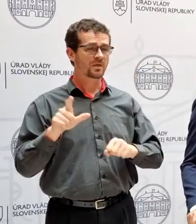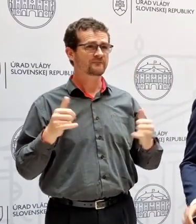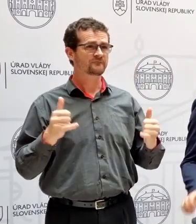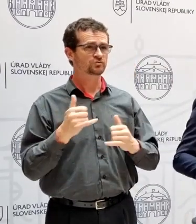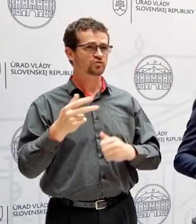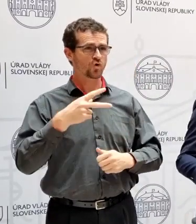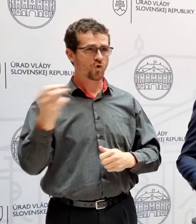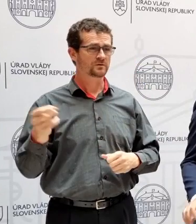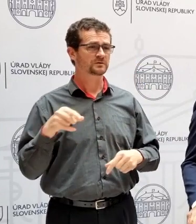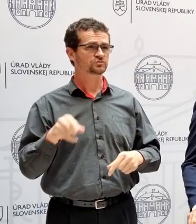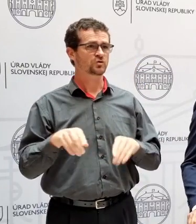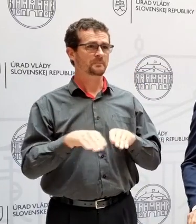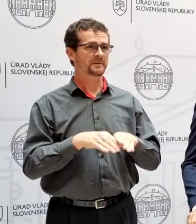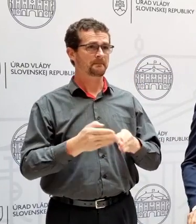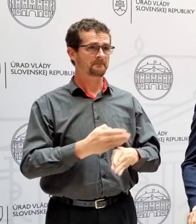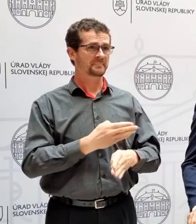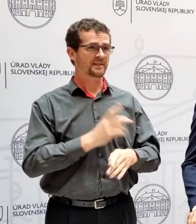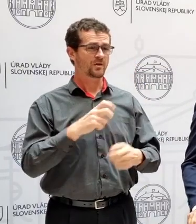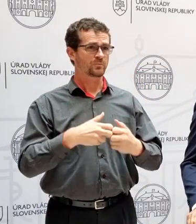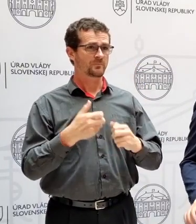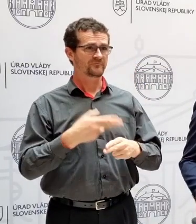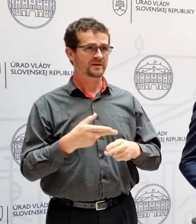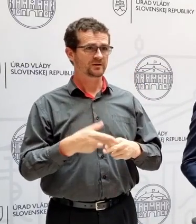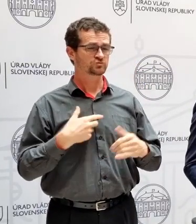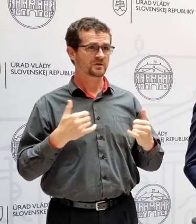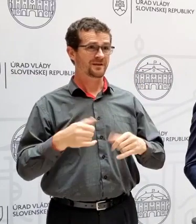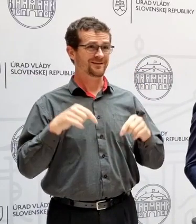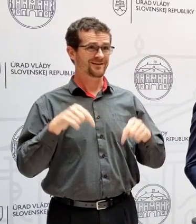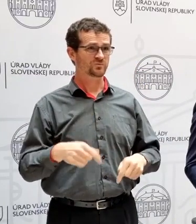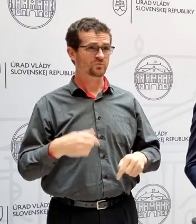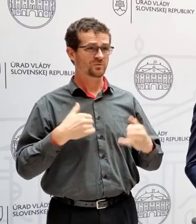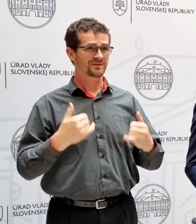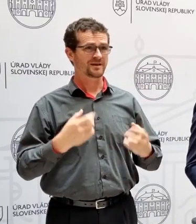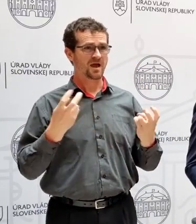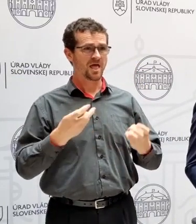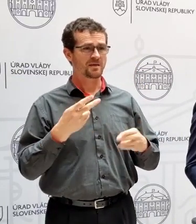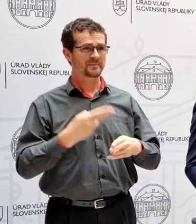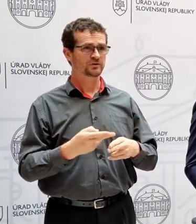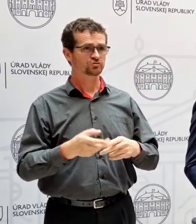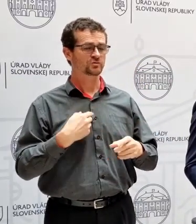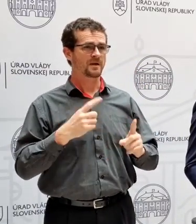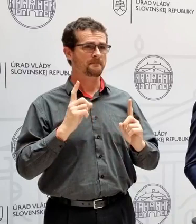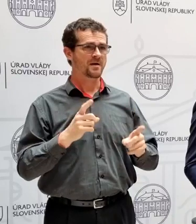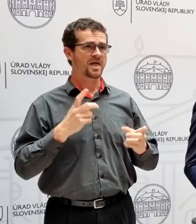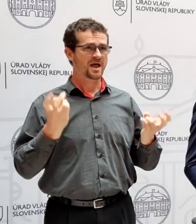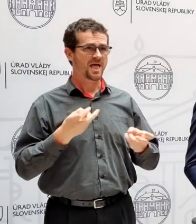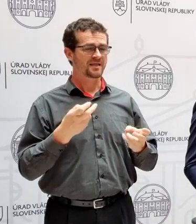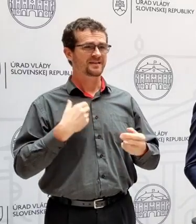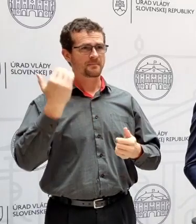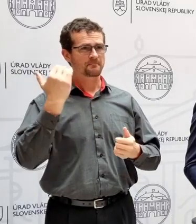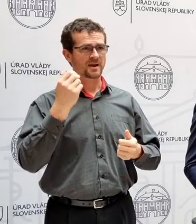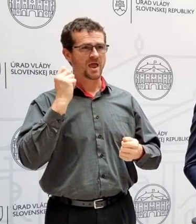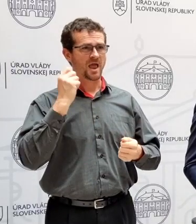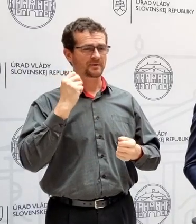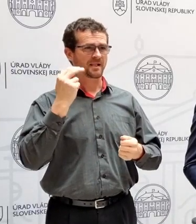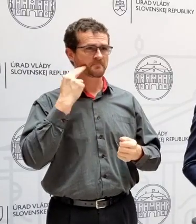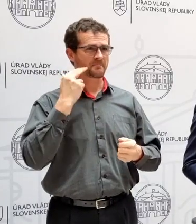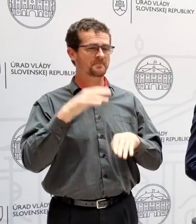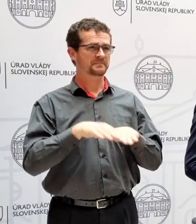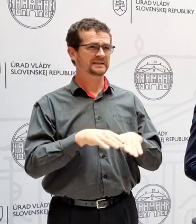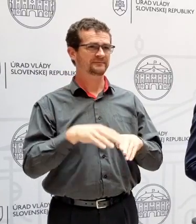zdúbkať z toho rezortu predtým, ako ten problém vyriešiť, tak naozaj tu sa na mieste hľadajú riešenia, ktoré sa mali hľadať v marci, v apríli, v máji